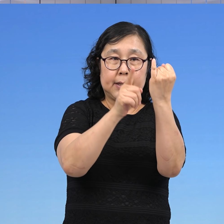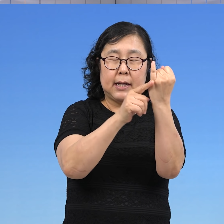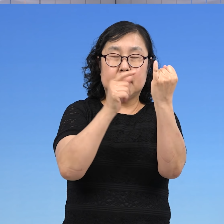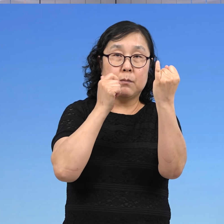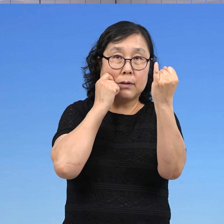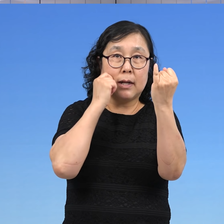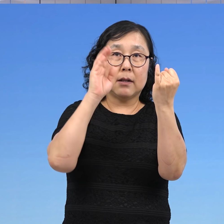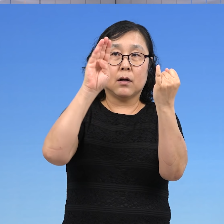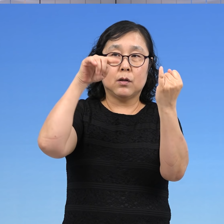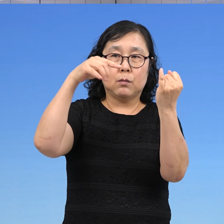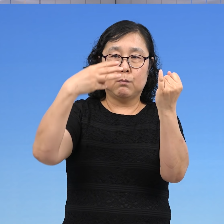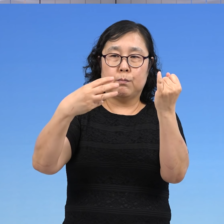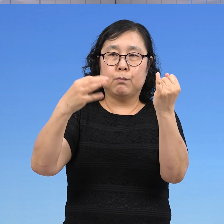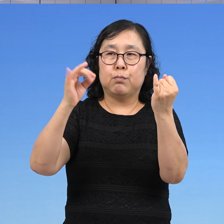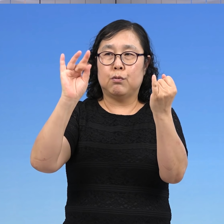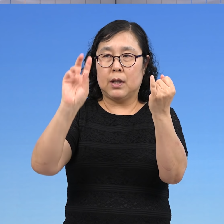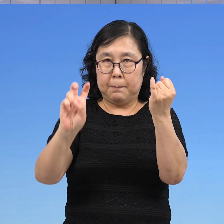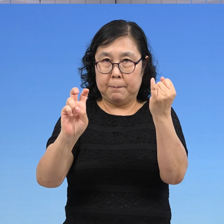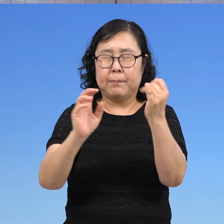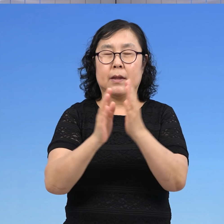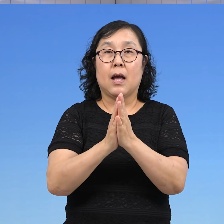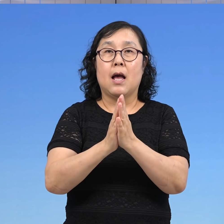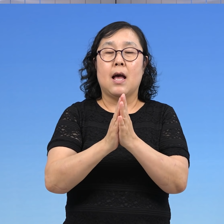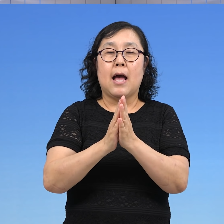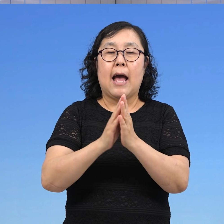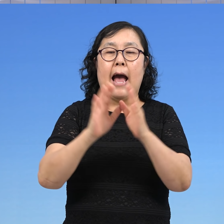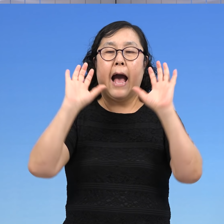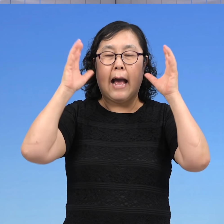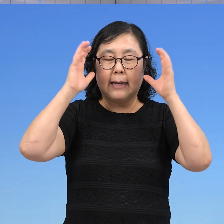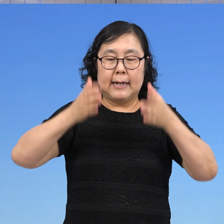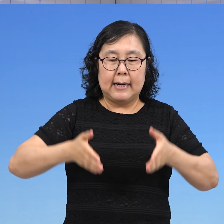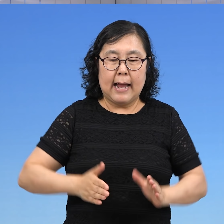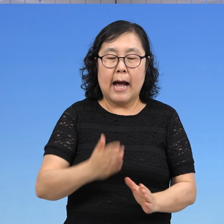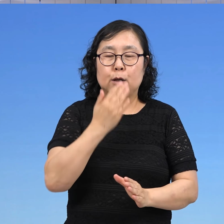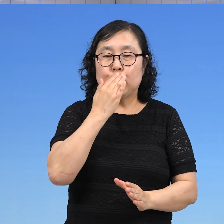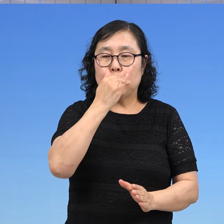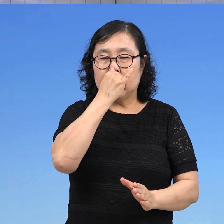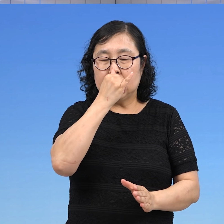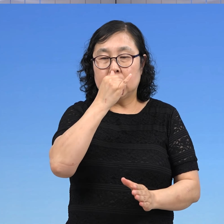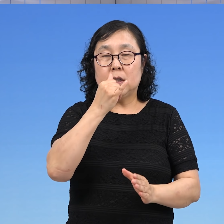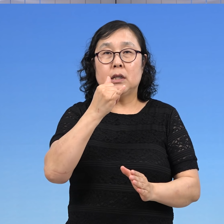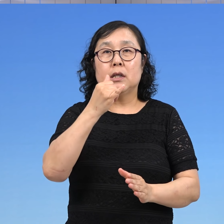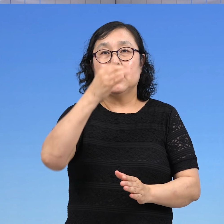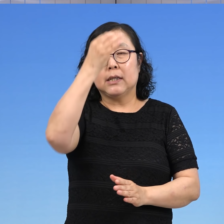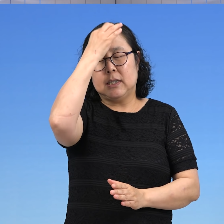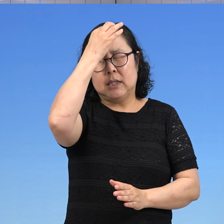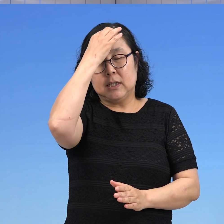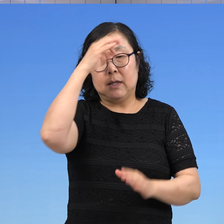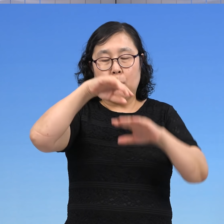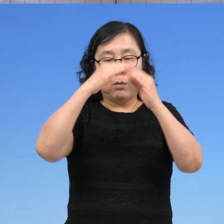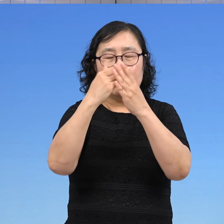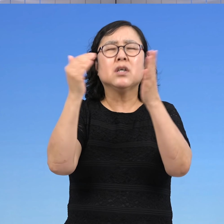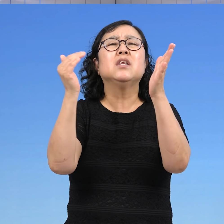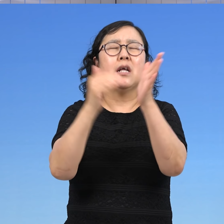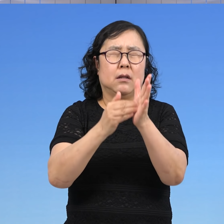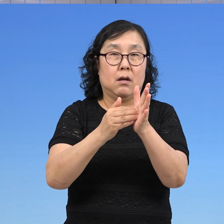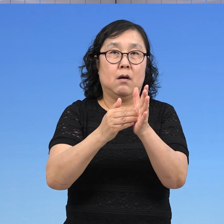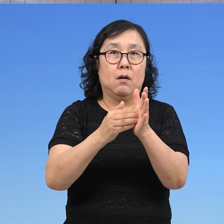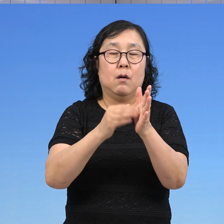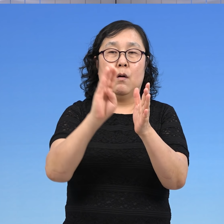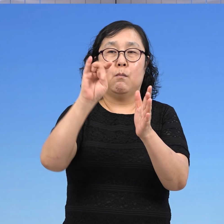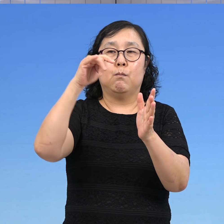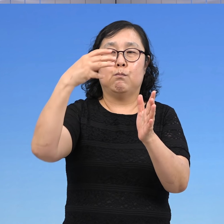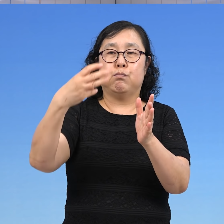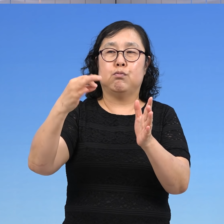이에요 이제 여성으로 세계를 낳을 수 있는 모든 기능이 다 끝났습니다 그건 난 이미 아니고 불임 이에요